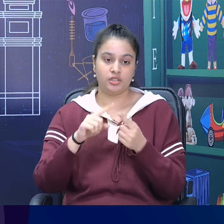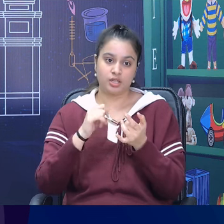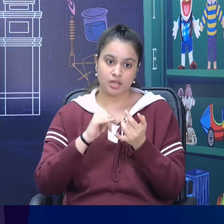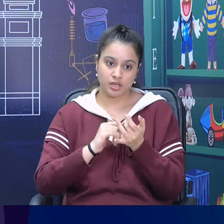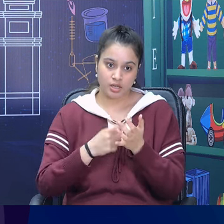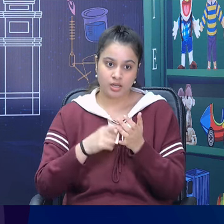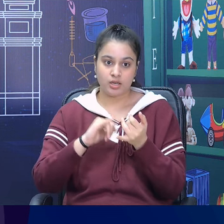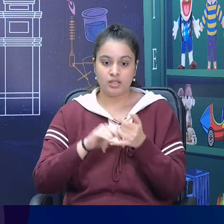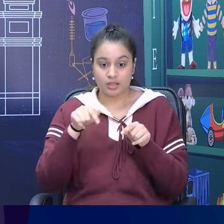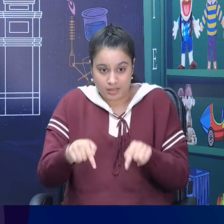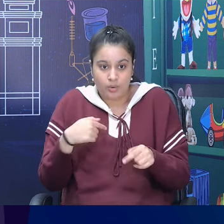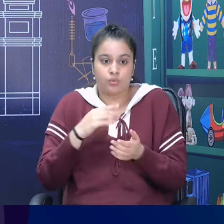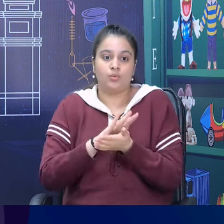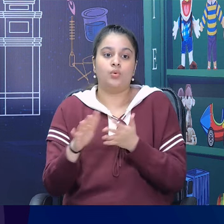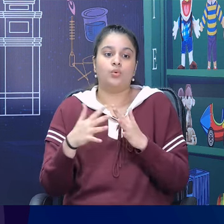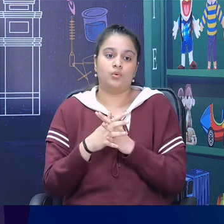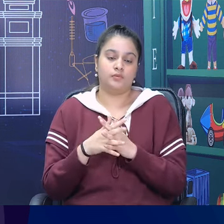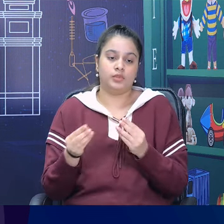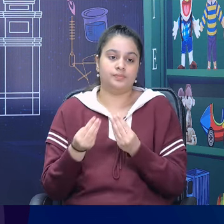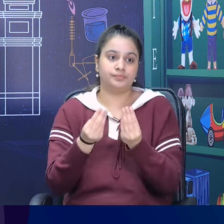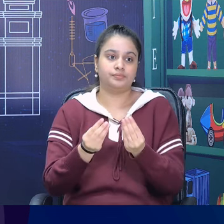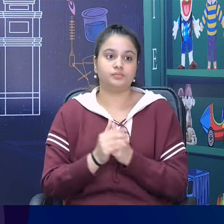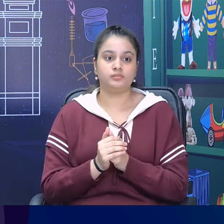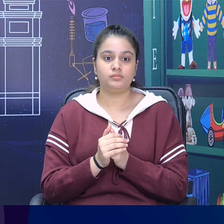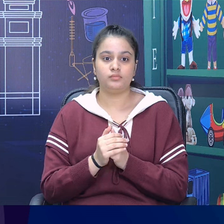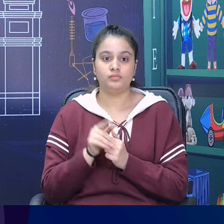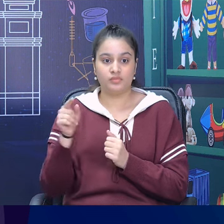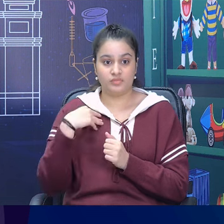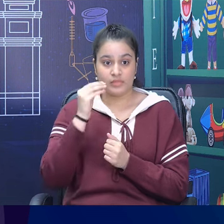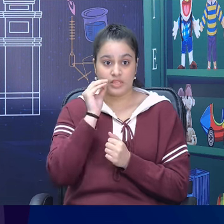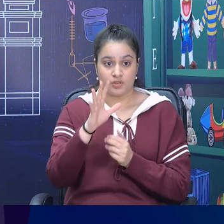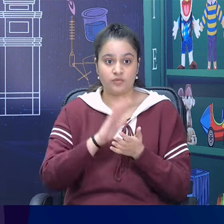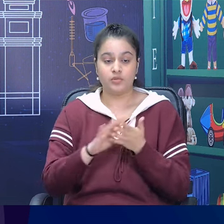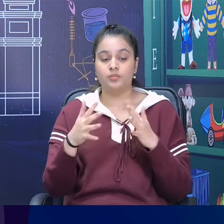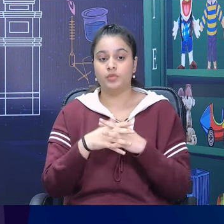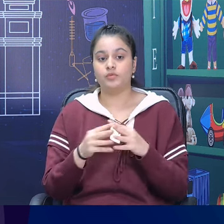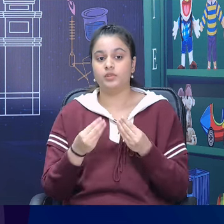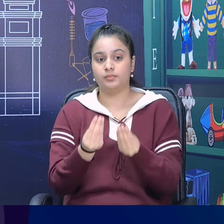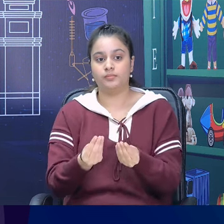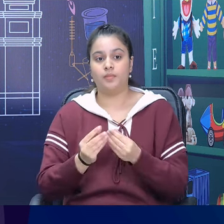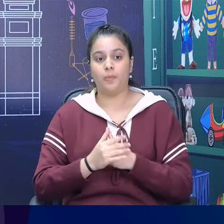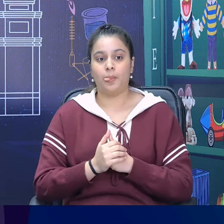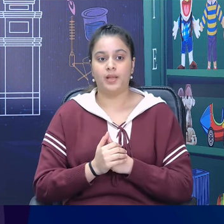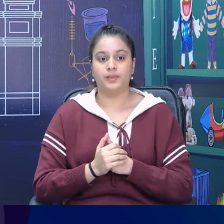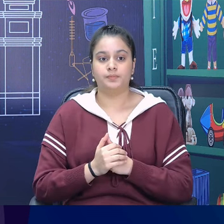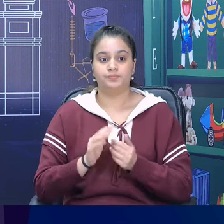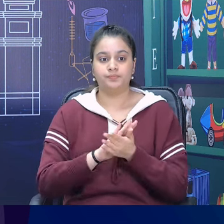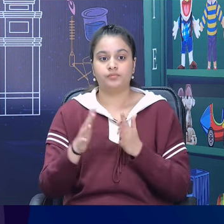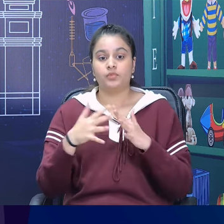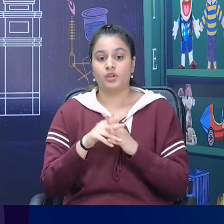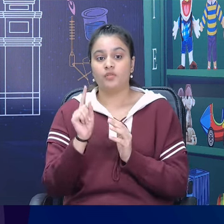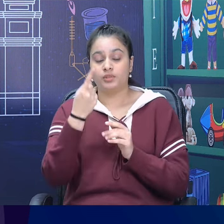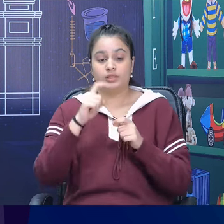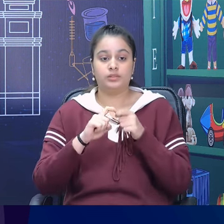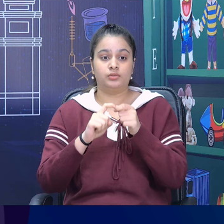बारी है आपके होमवर्क की तो सर से जानते हैं बच्चों के लिए क्या होमवर्क है आज के सत्र के लिए होमवर्क में जो हमारा पहला